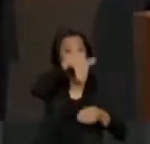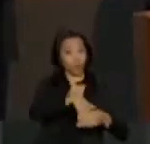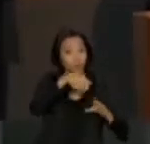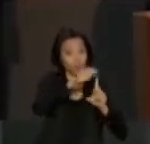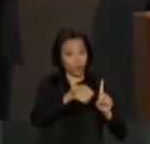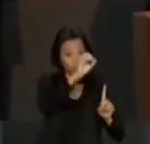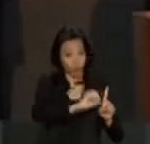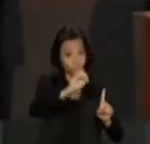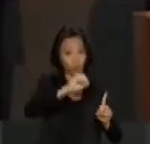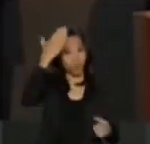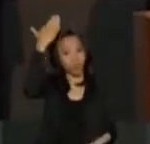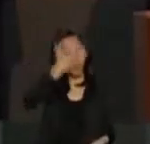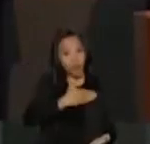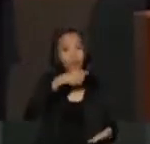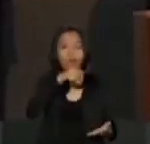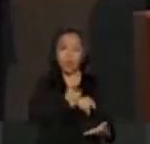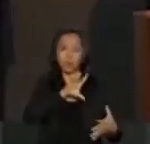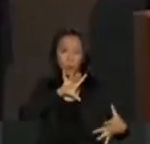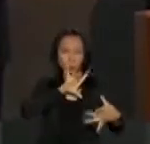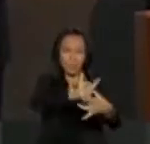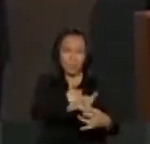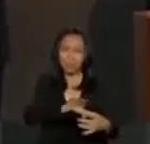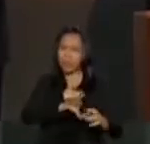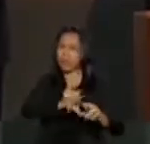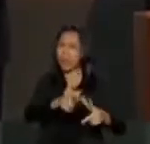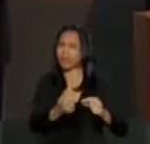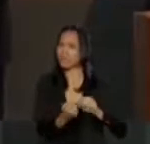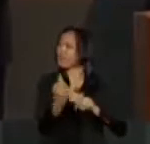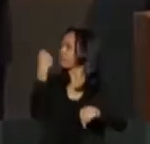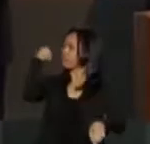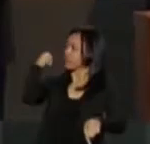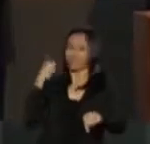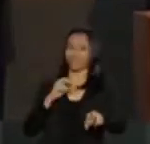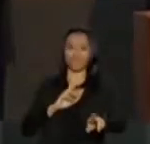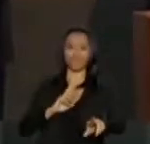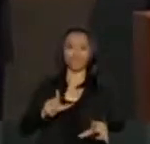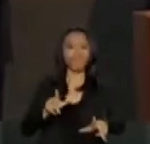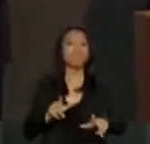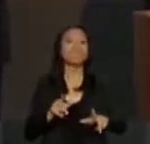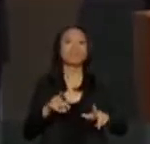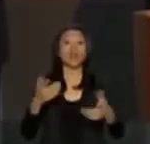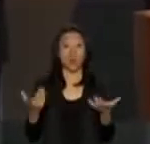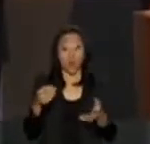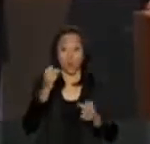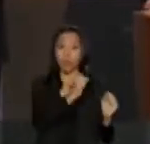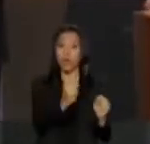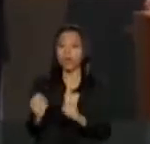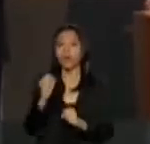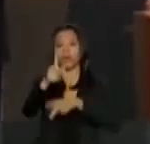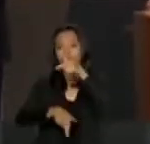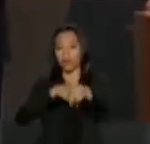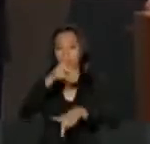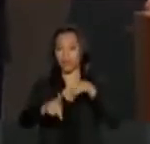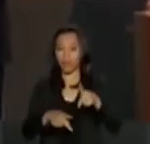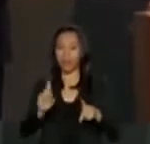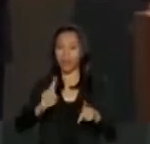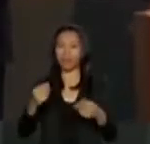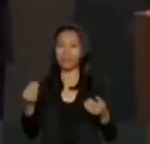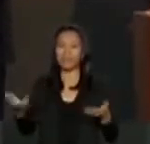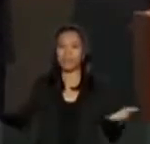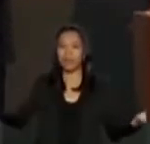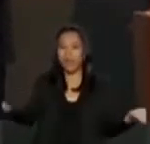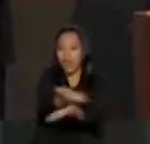revelaram uma realidade distinta das práticas do passado. O poder popular não precisa mais de